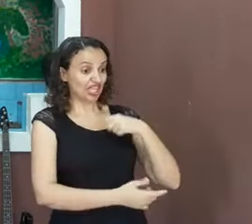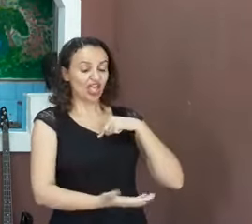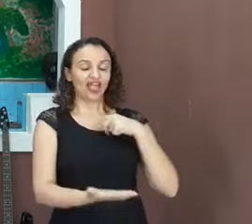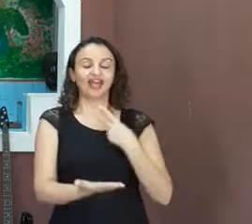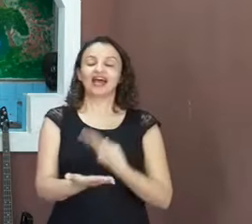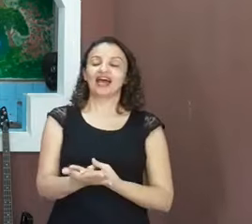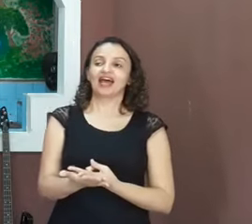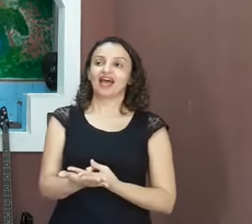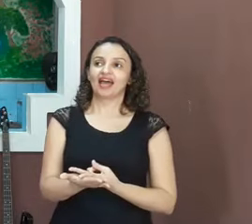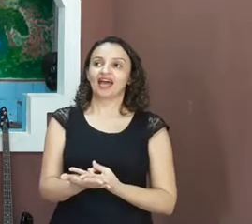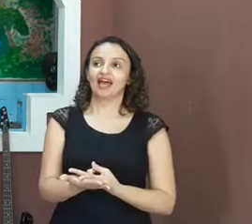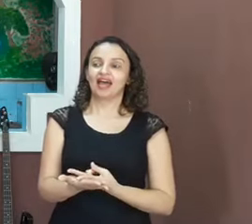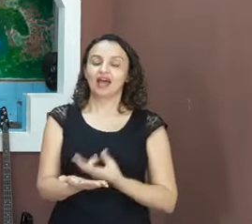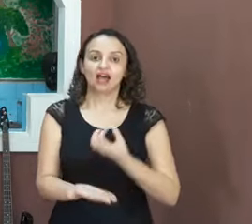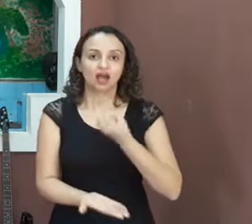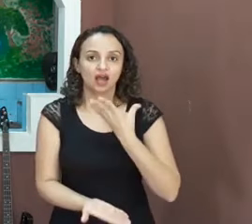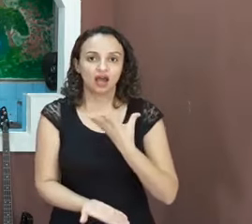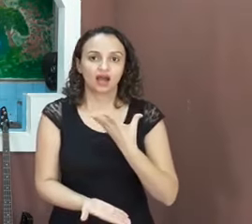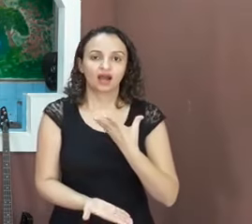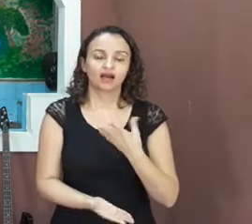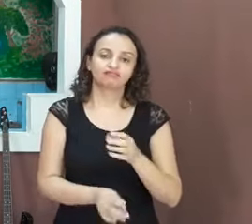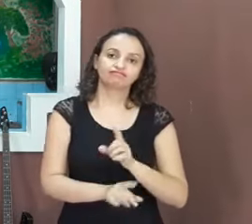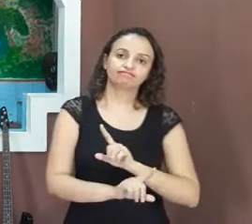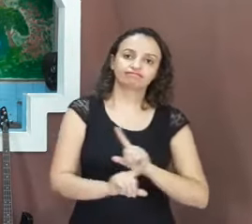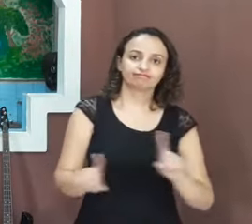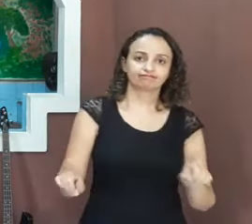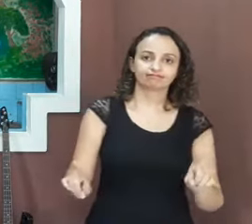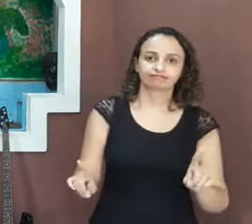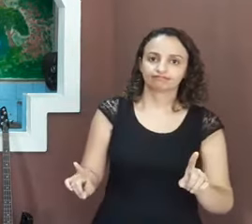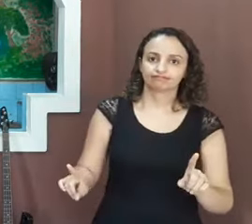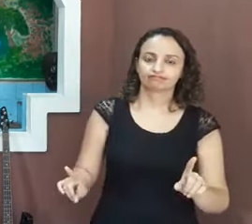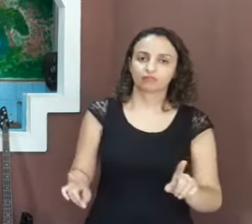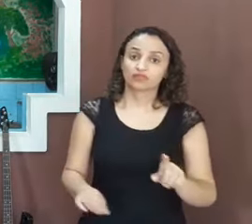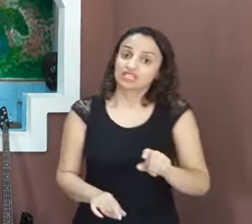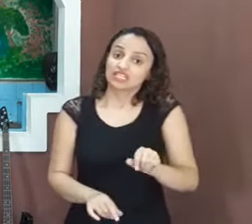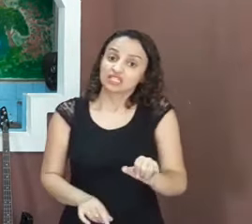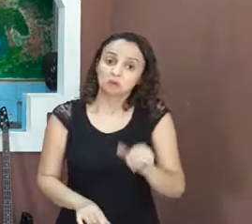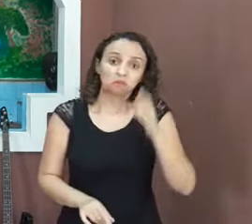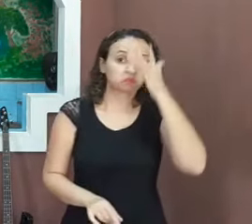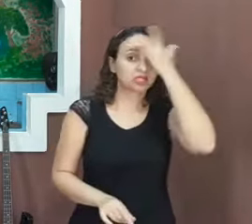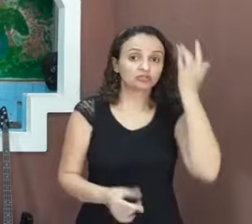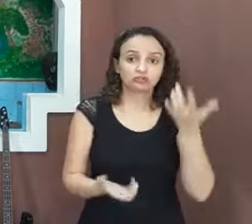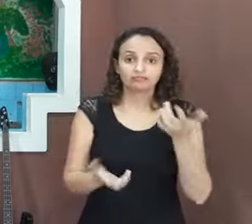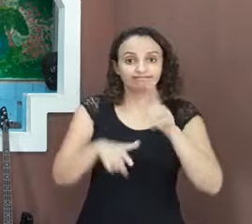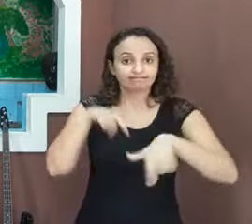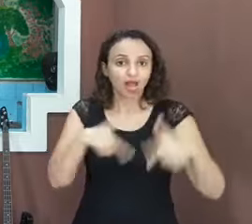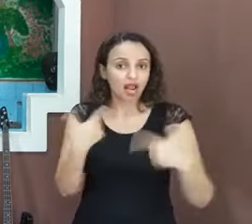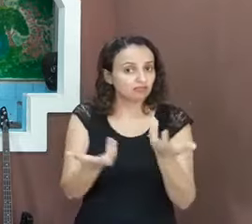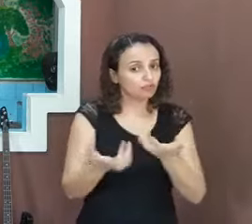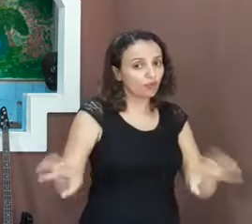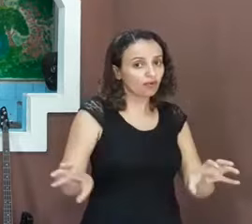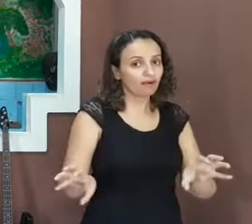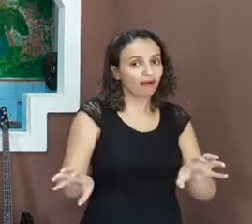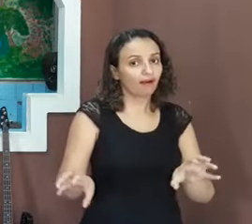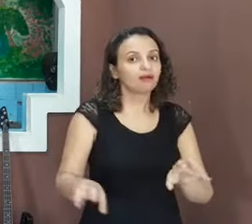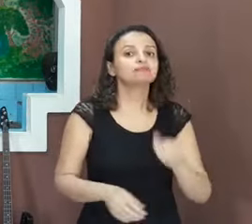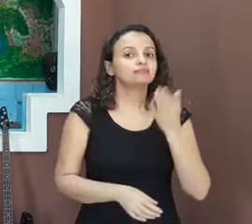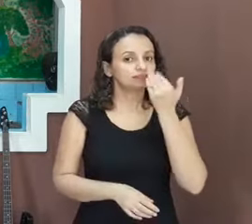Ah, a diferença é isso. Ah, se alguém não quer trabalhar, também